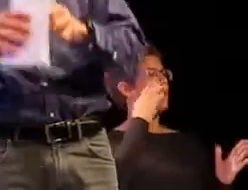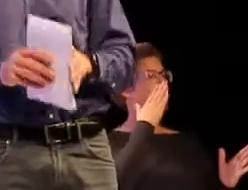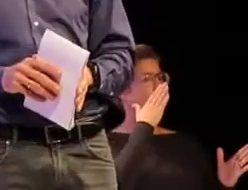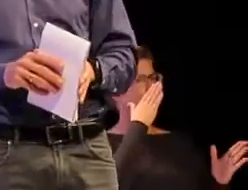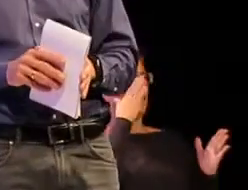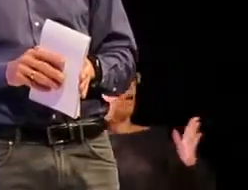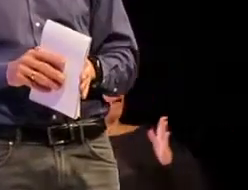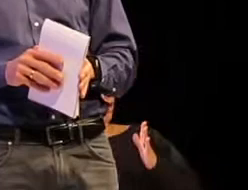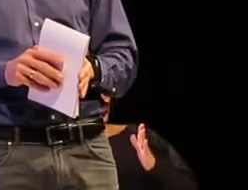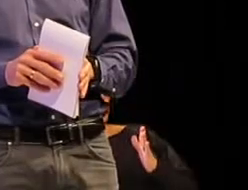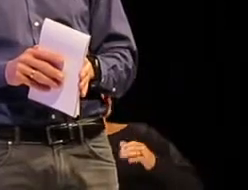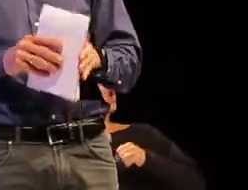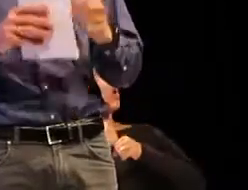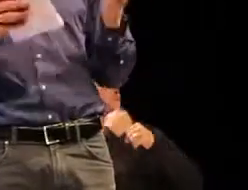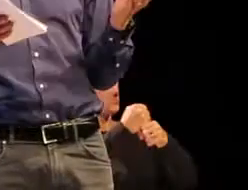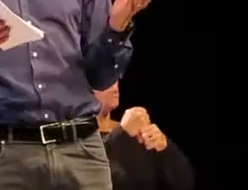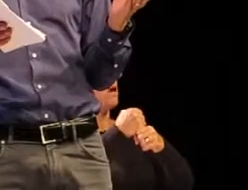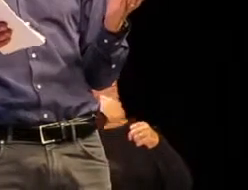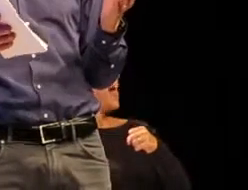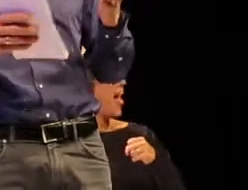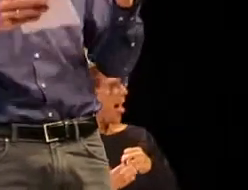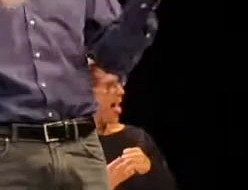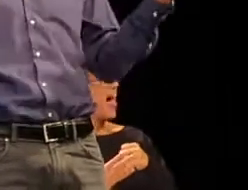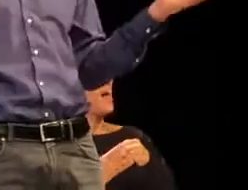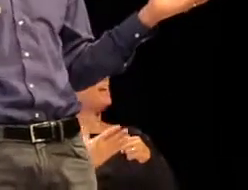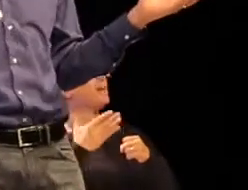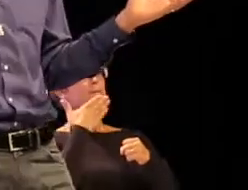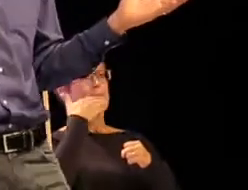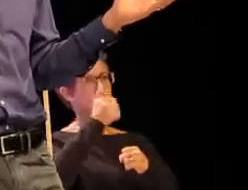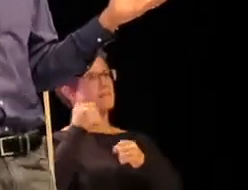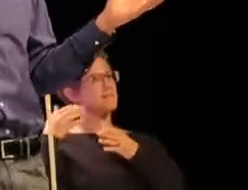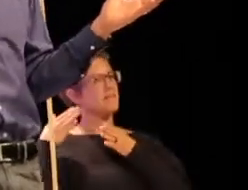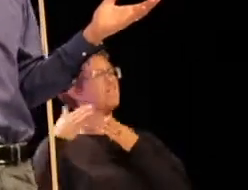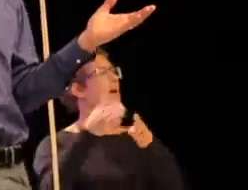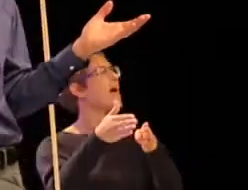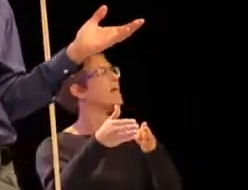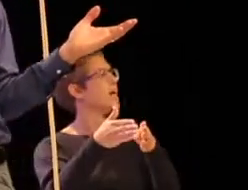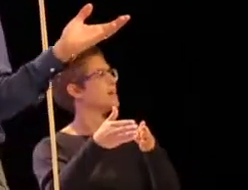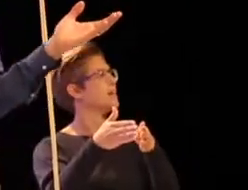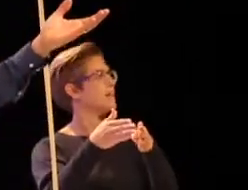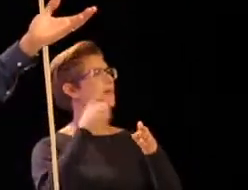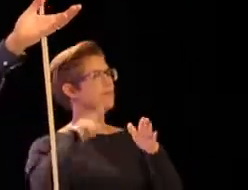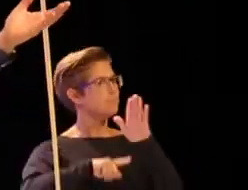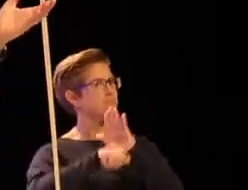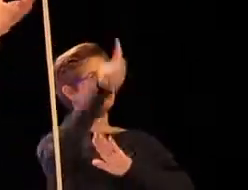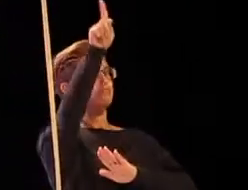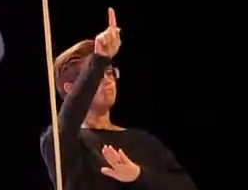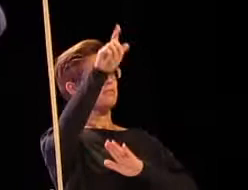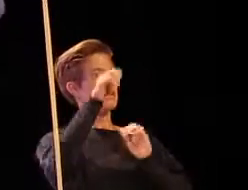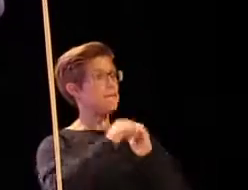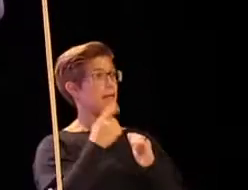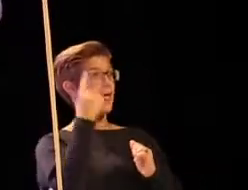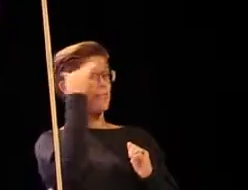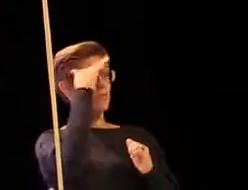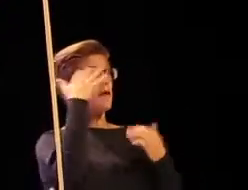till framgång. Problemet är inte att vi inte gör saker. I princip alla länder gör saker. Till och med Indien